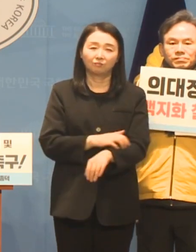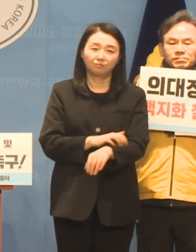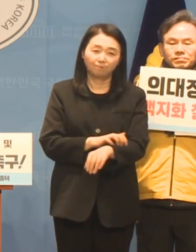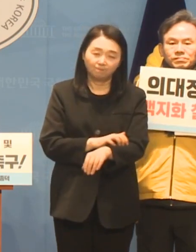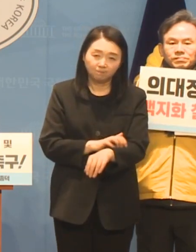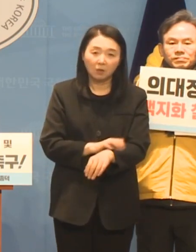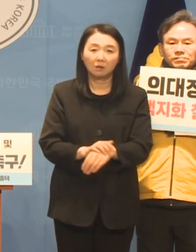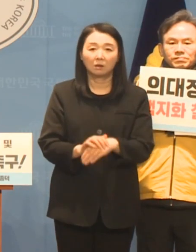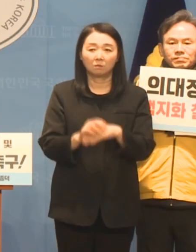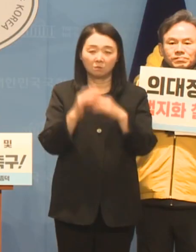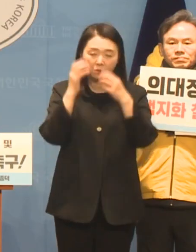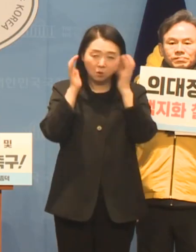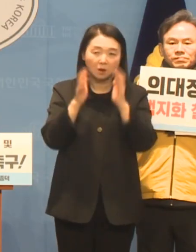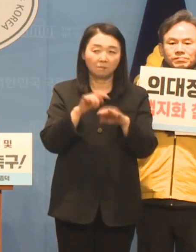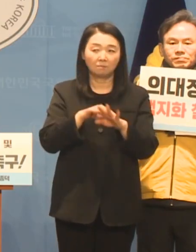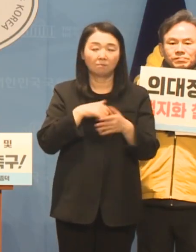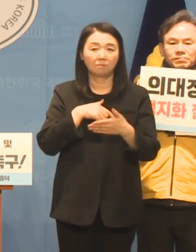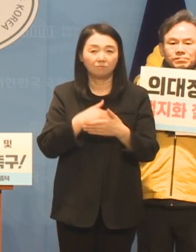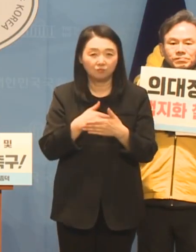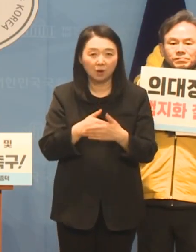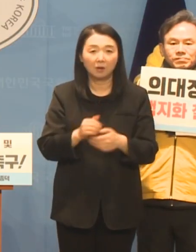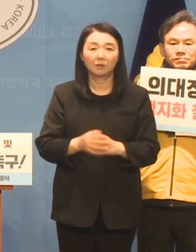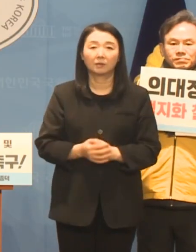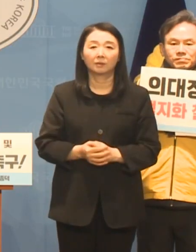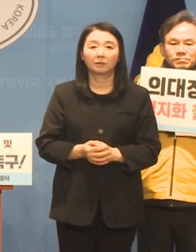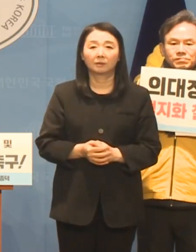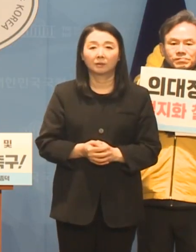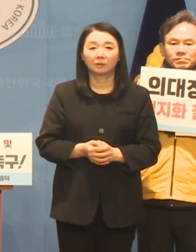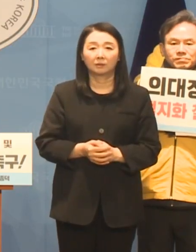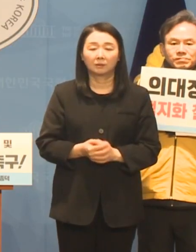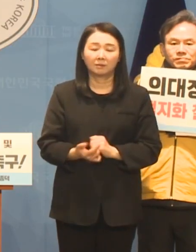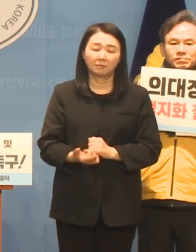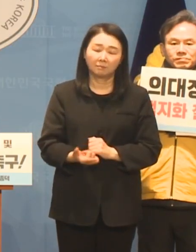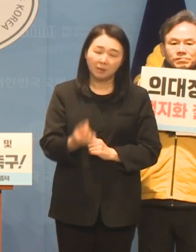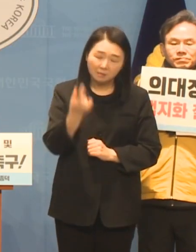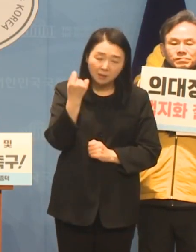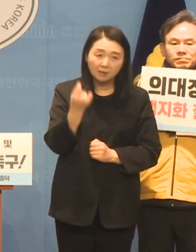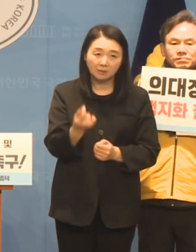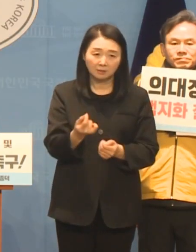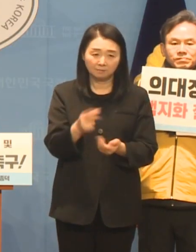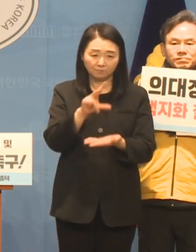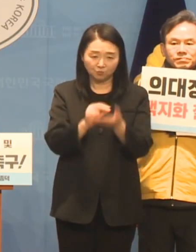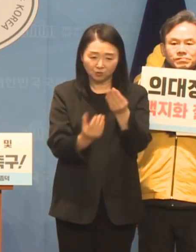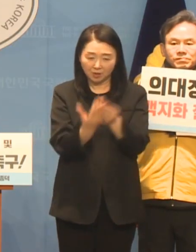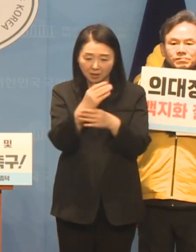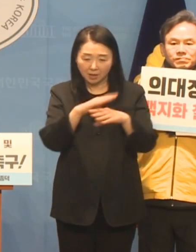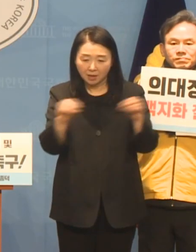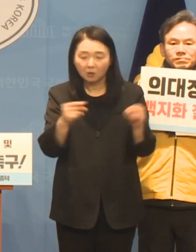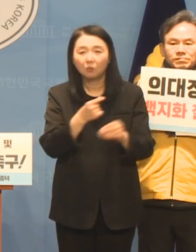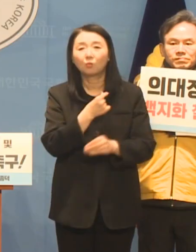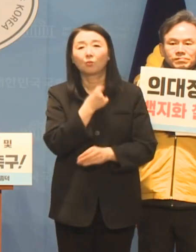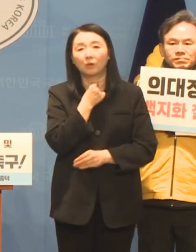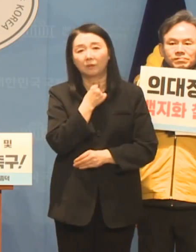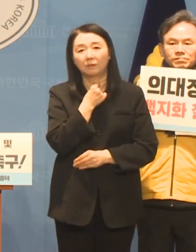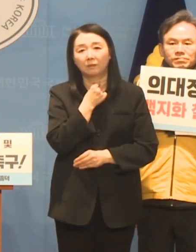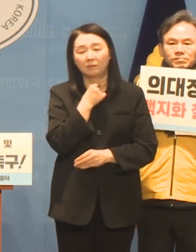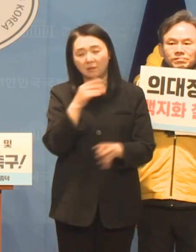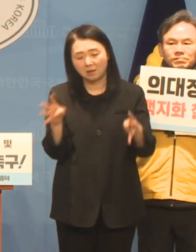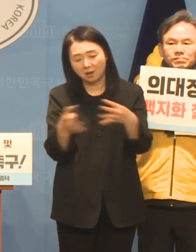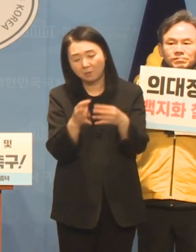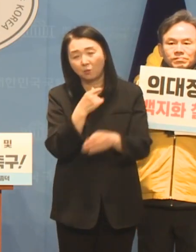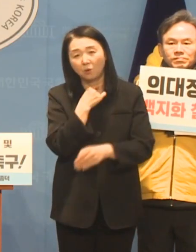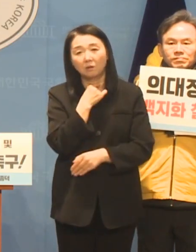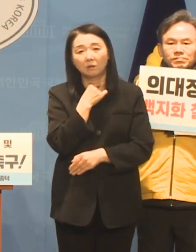불편과 또 혼란, 불안 모든 것들이 빨리 사태가 끝나주기를